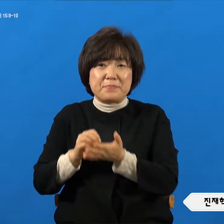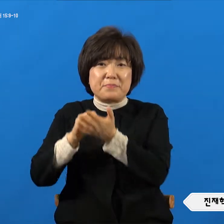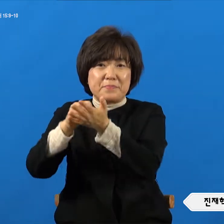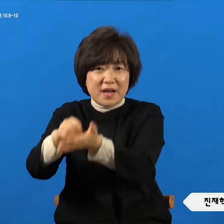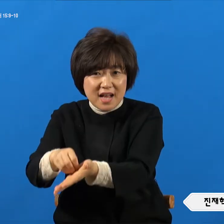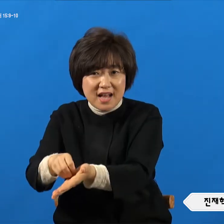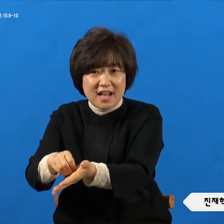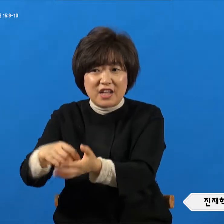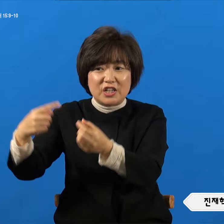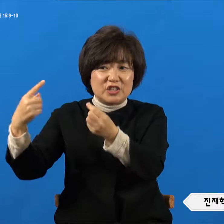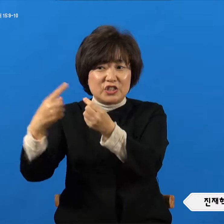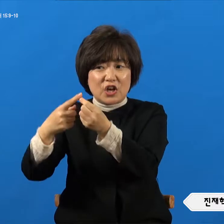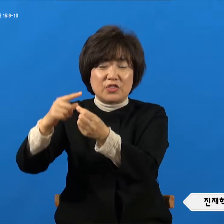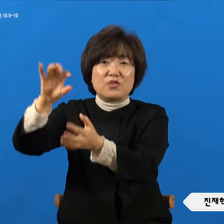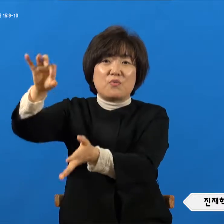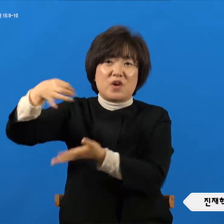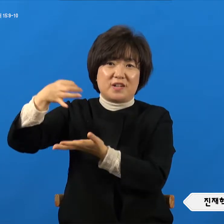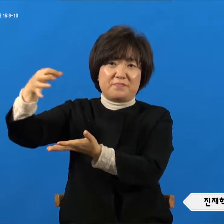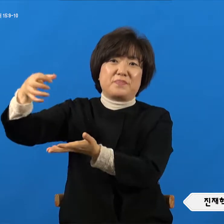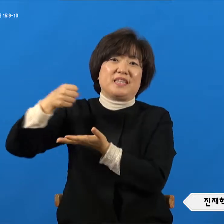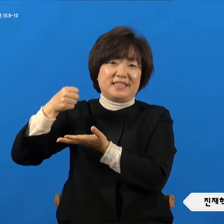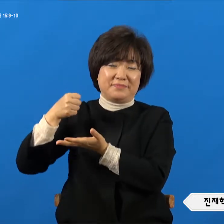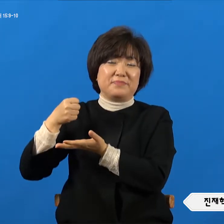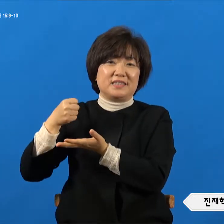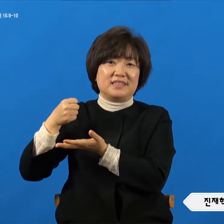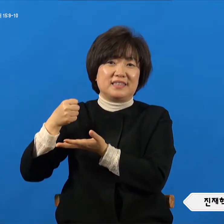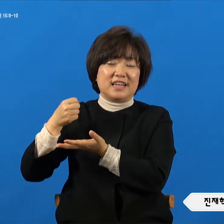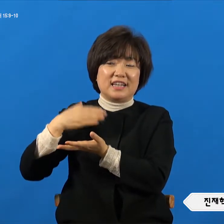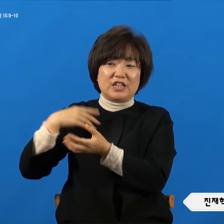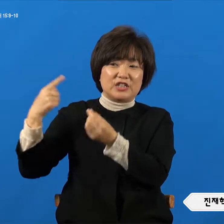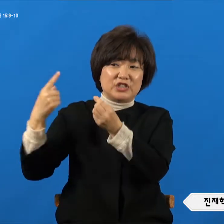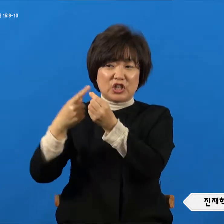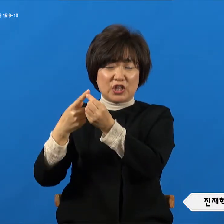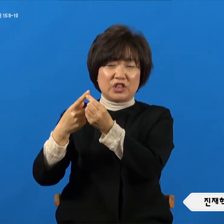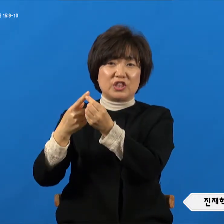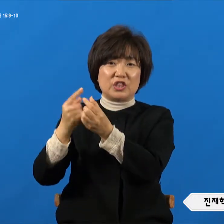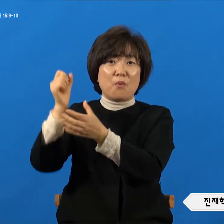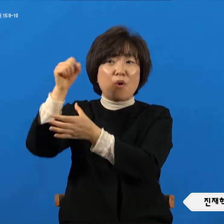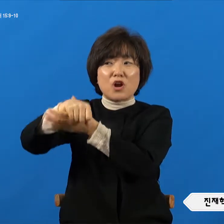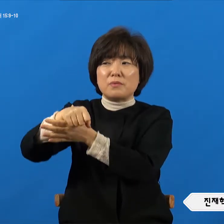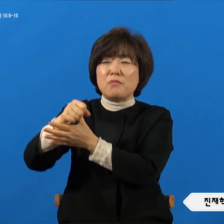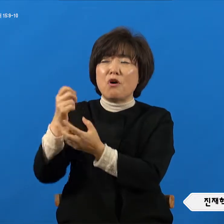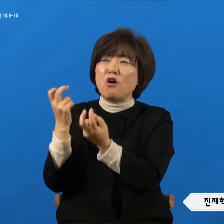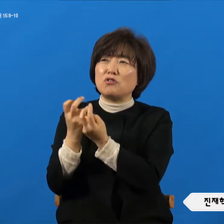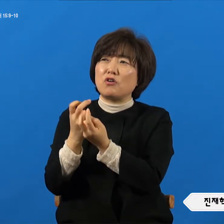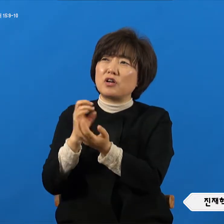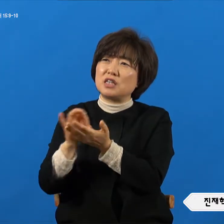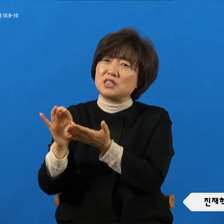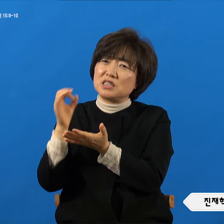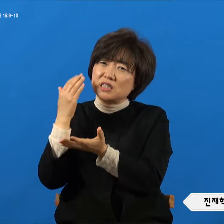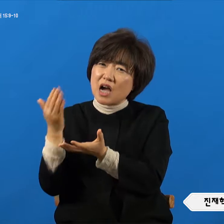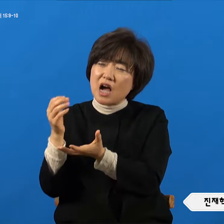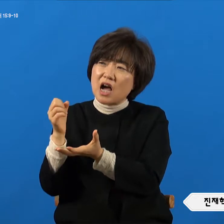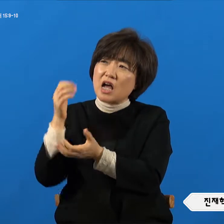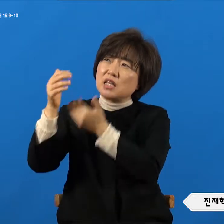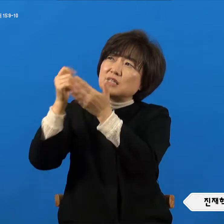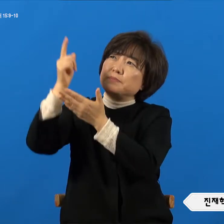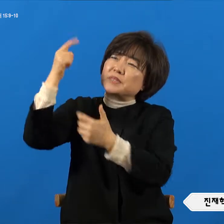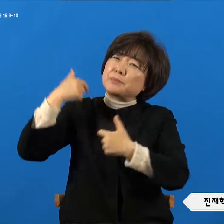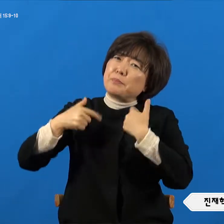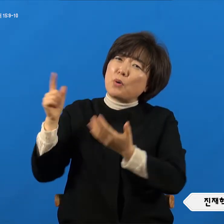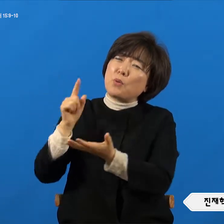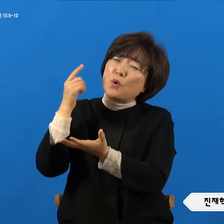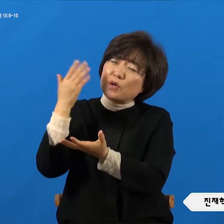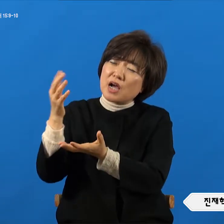들어가 첫 월급을 받았습니다. 저의 첫 열매를 어떻게 사용해야 하나님께서